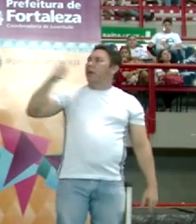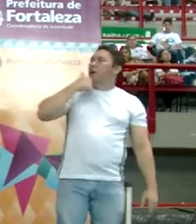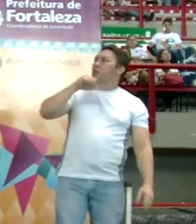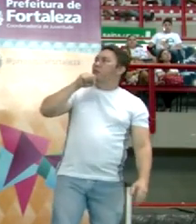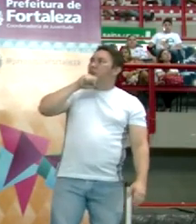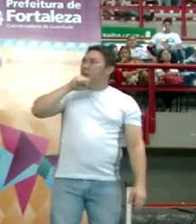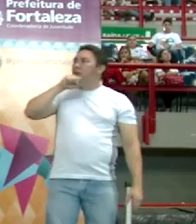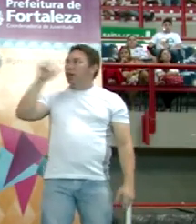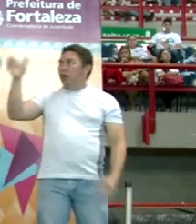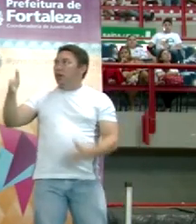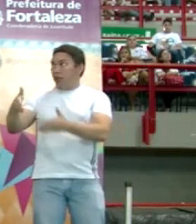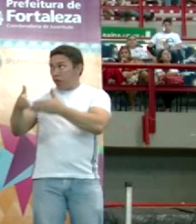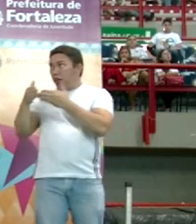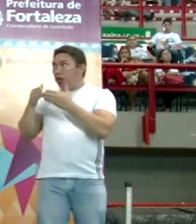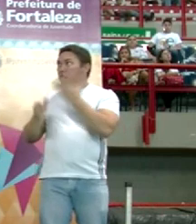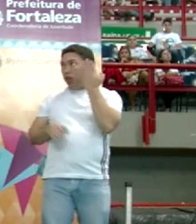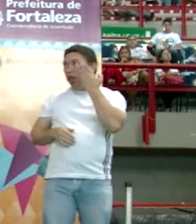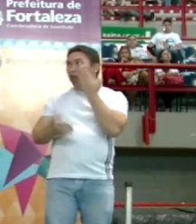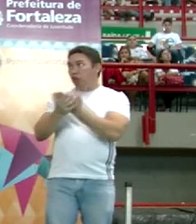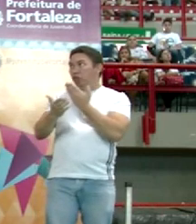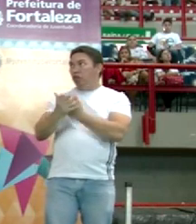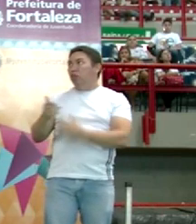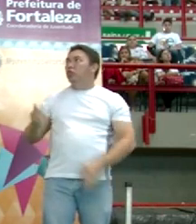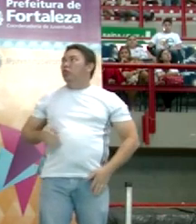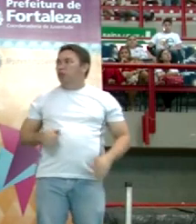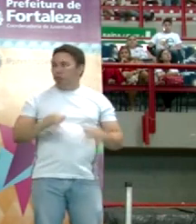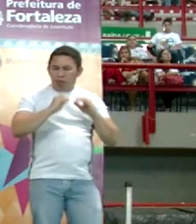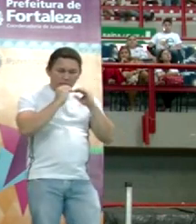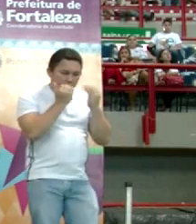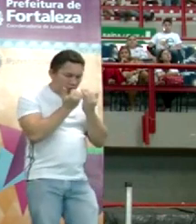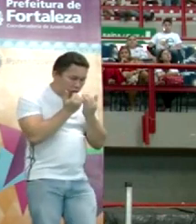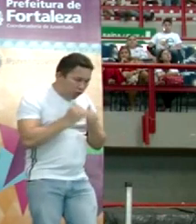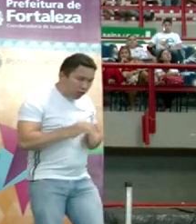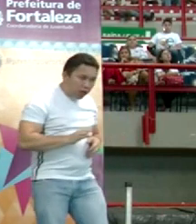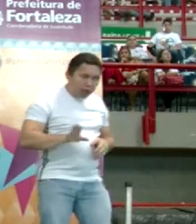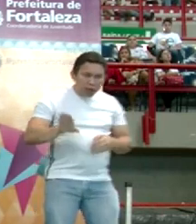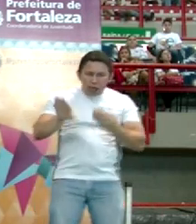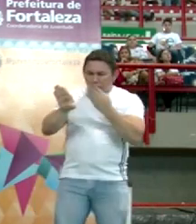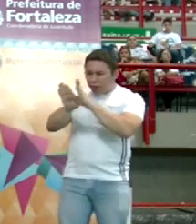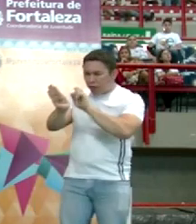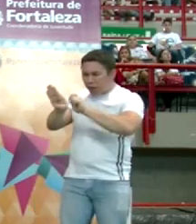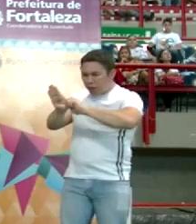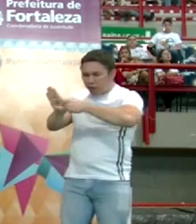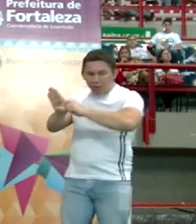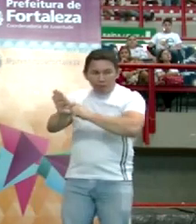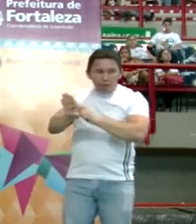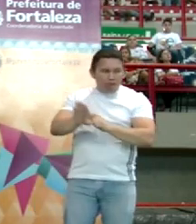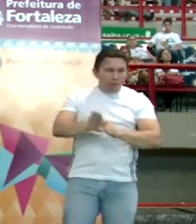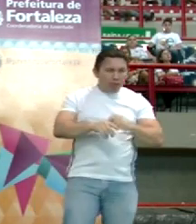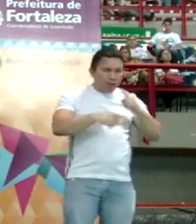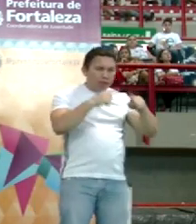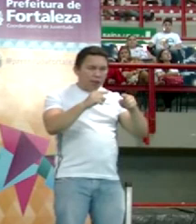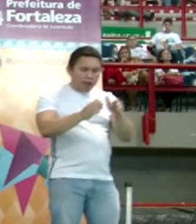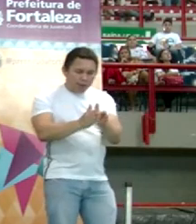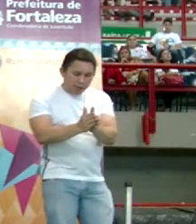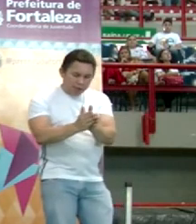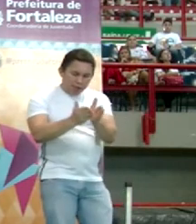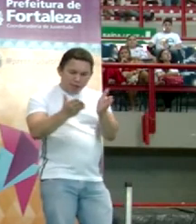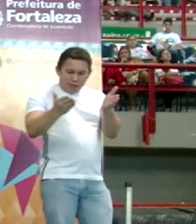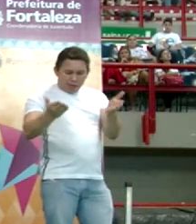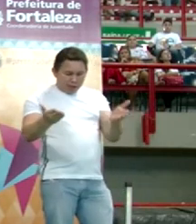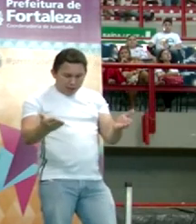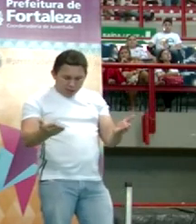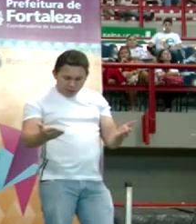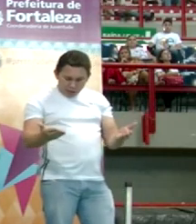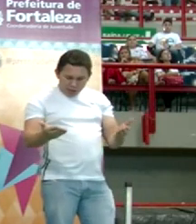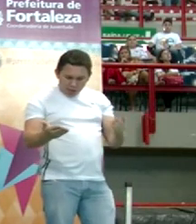estudar, tá? Dá licença, não perturba. Entra no quarto, tranca a porta, abre o livro, a apostila por descarrego de